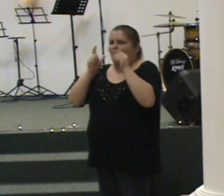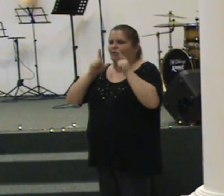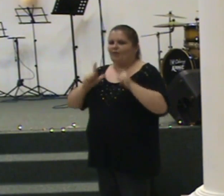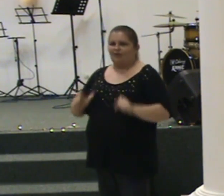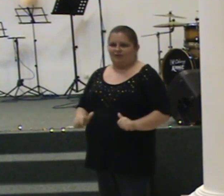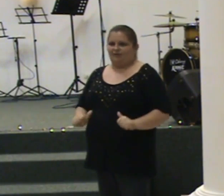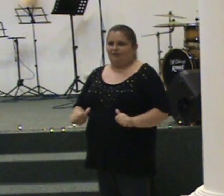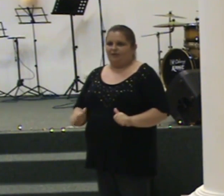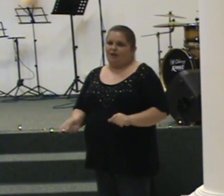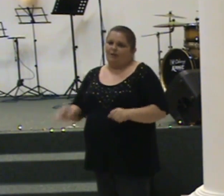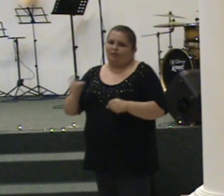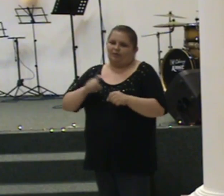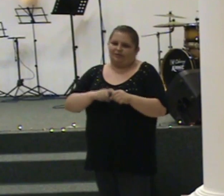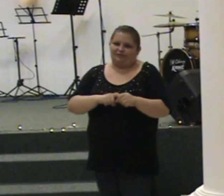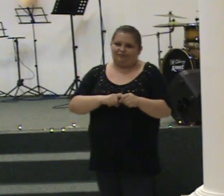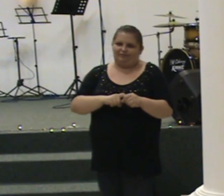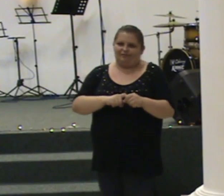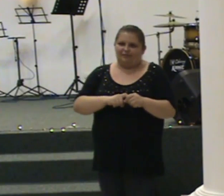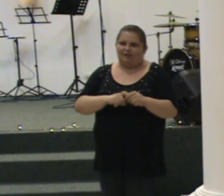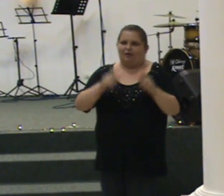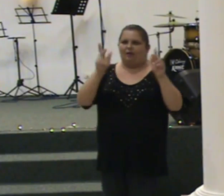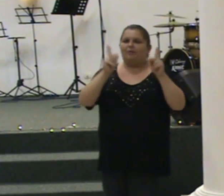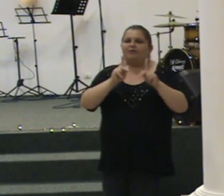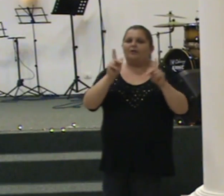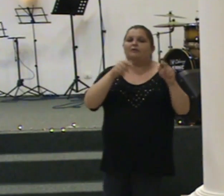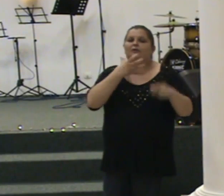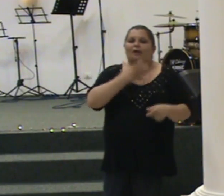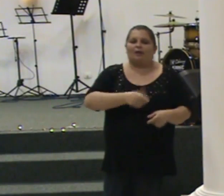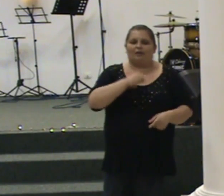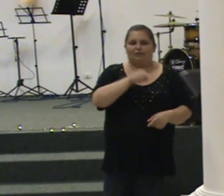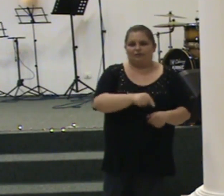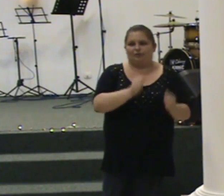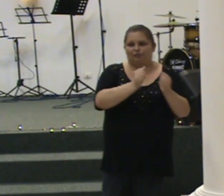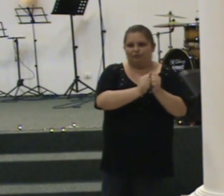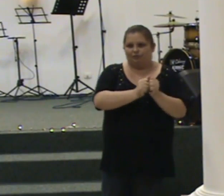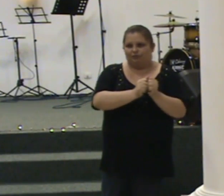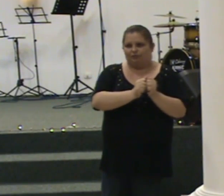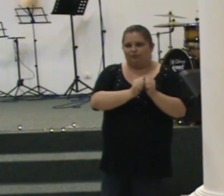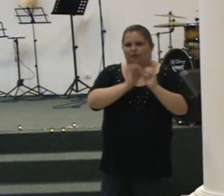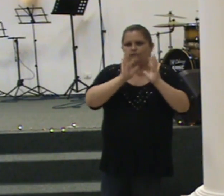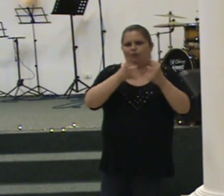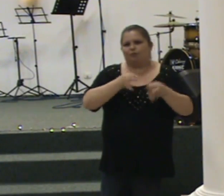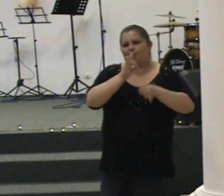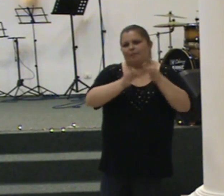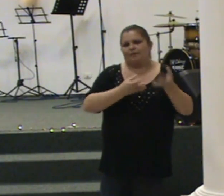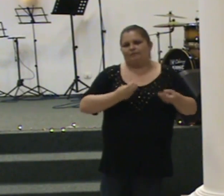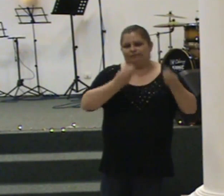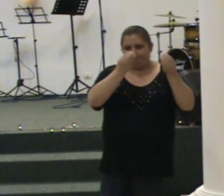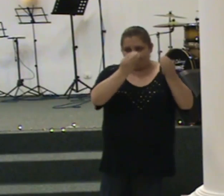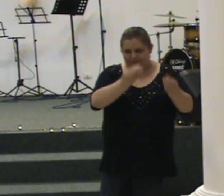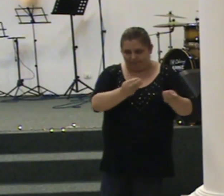nela e vou trazê-la para passar o Natal aqui com vocês, depois de dar todos os presentinhos para ela.